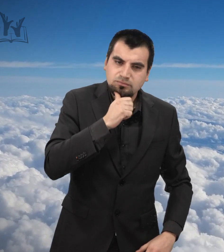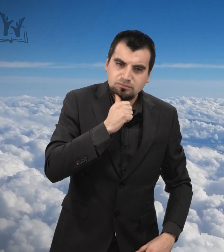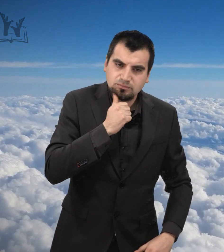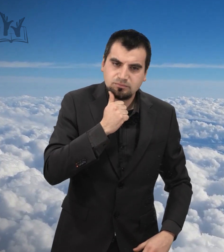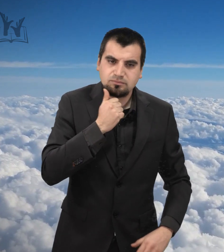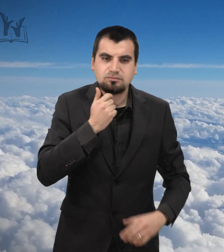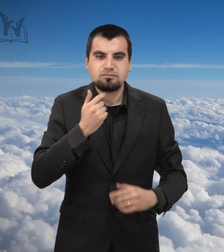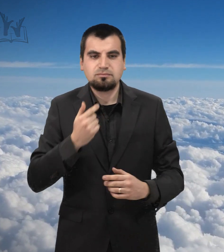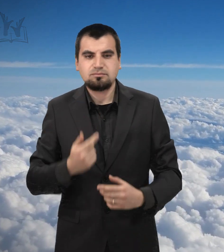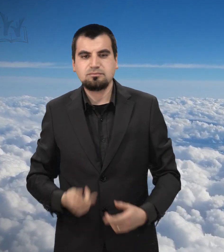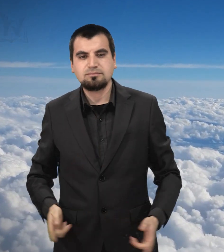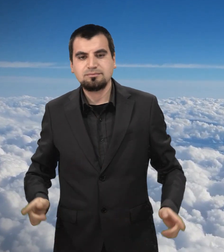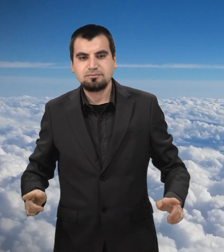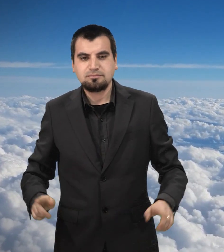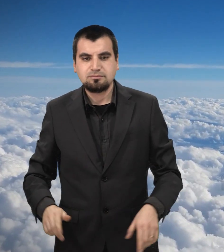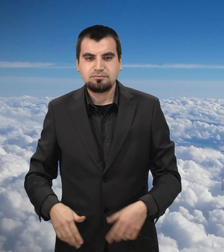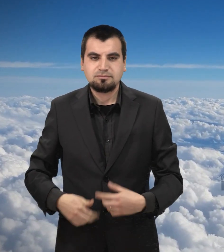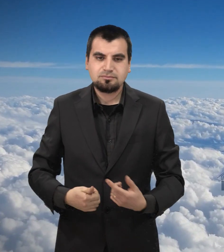está.